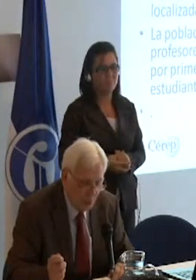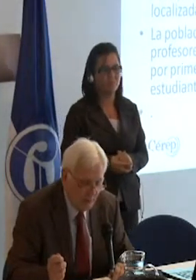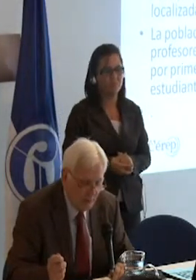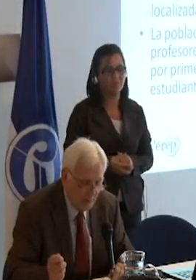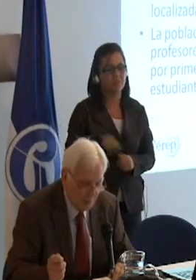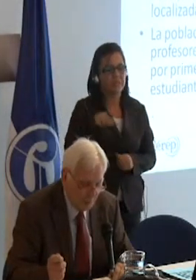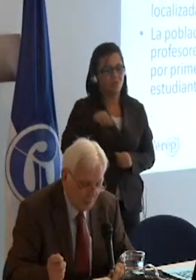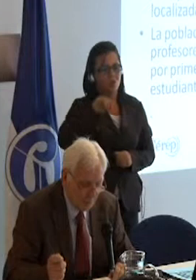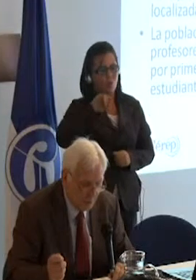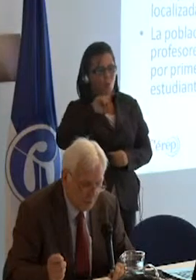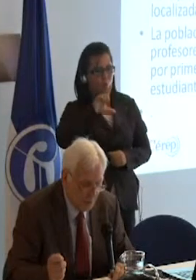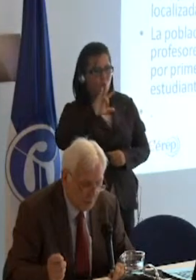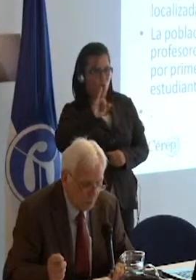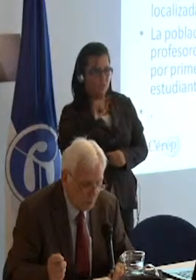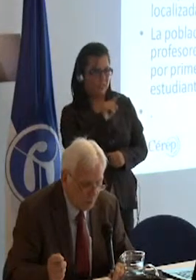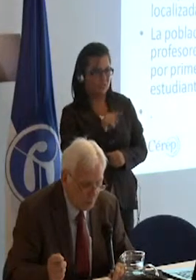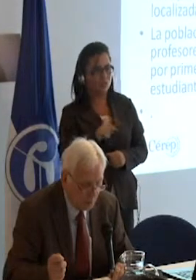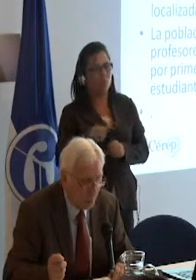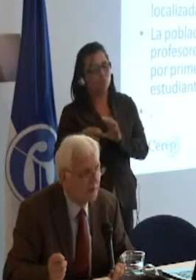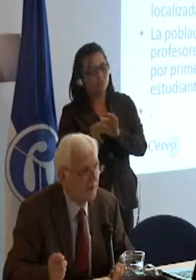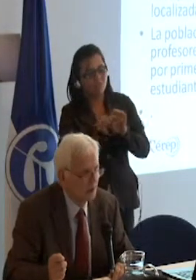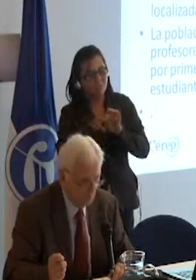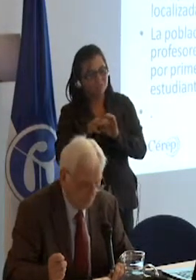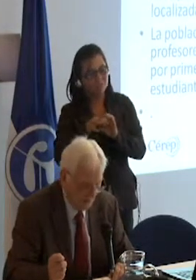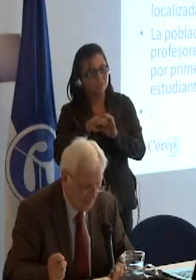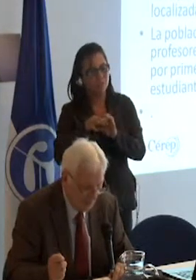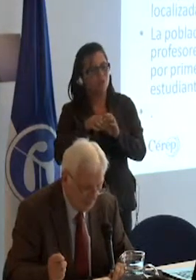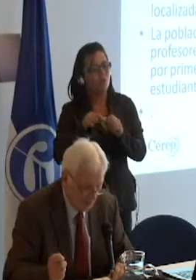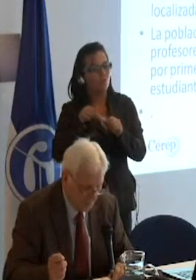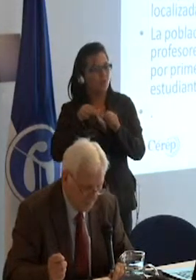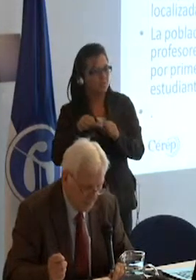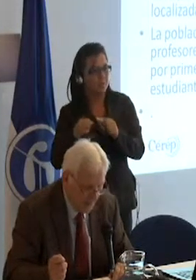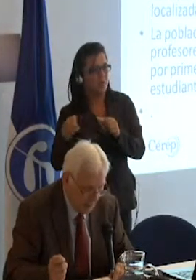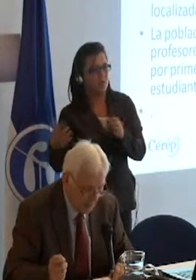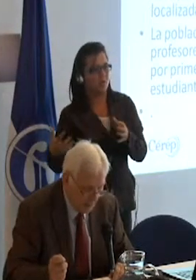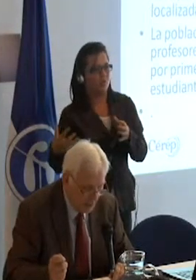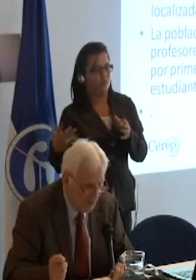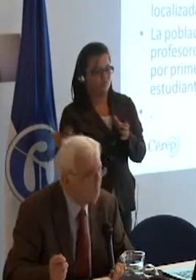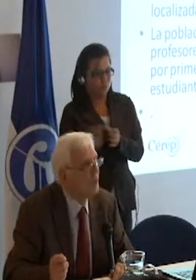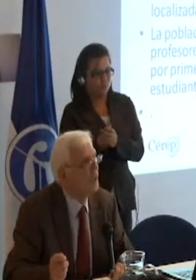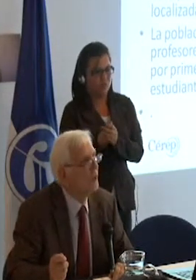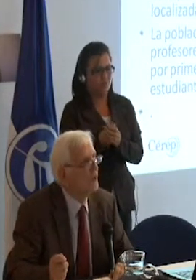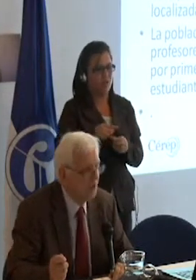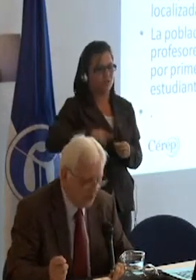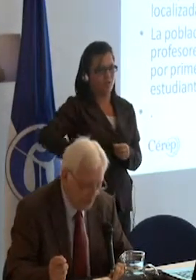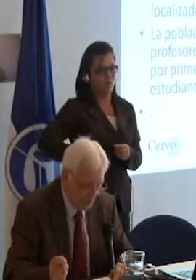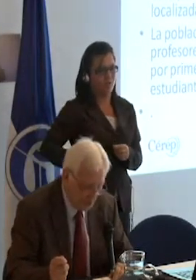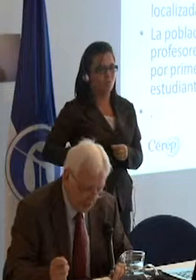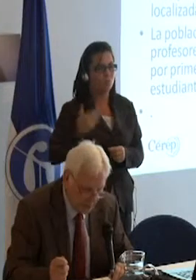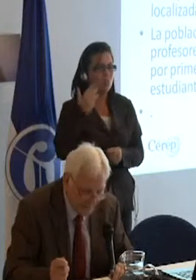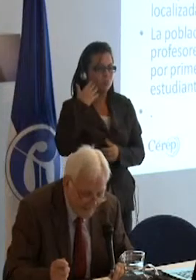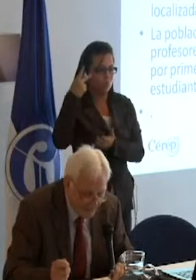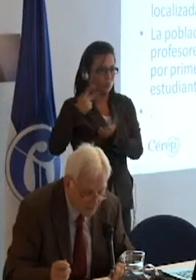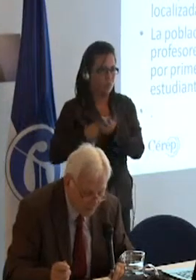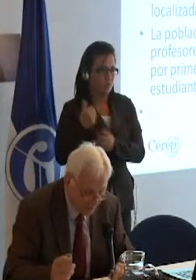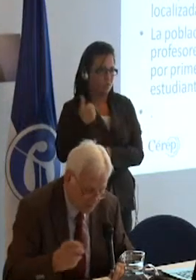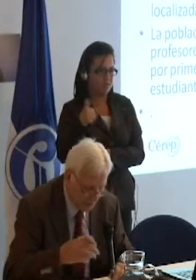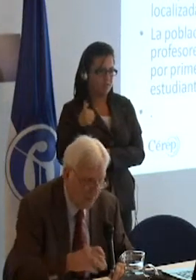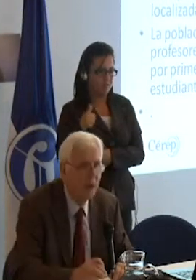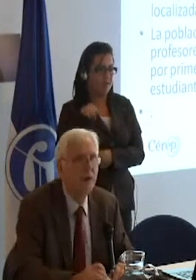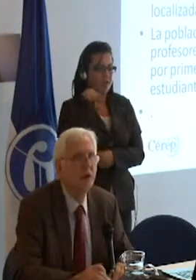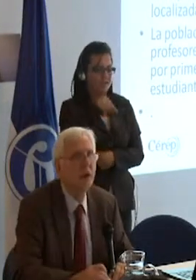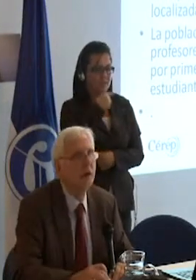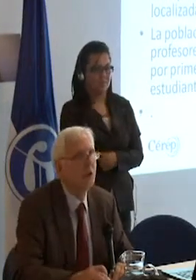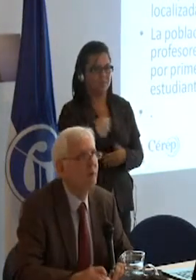Estas ULIS, Unidades Localizadas para la Inclusión Escolar, fueron fundadas en el texto 2010, y esto es lo que dice